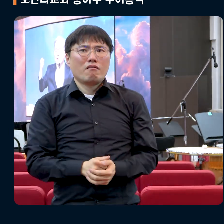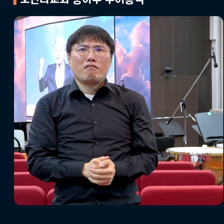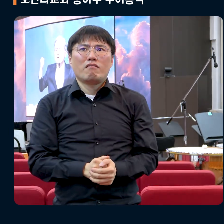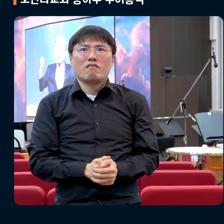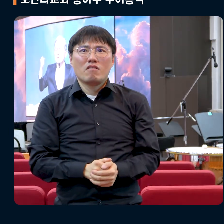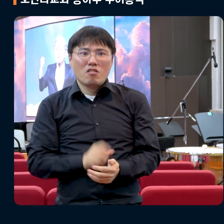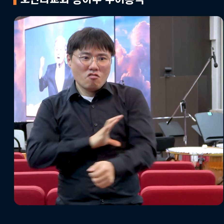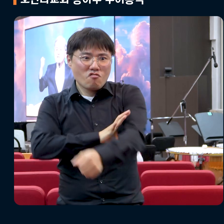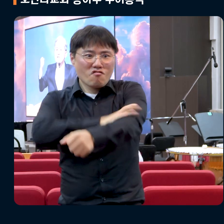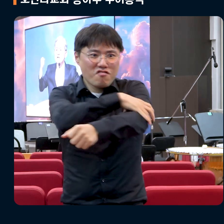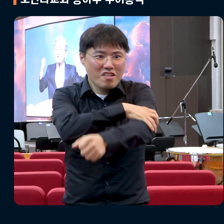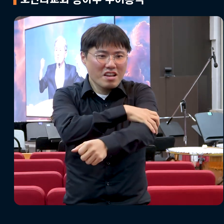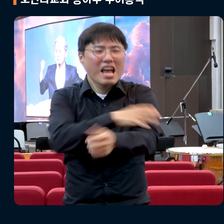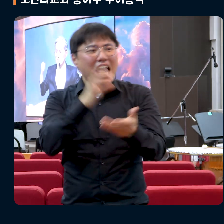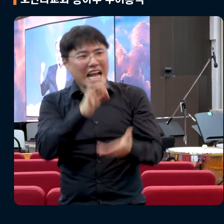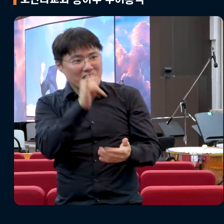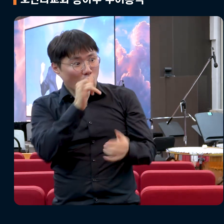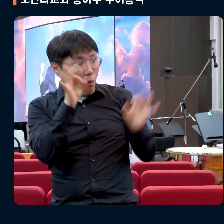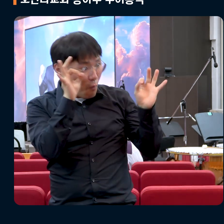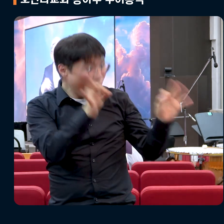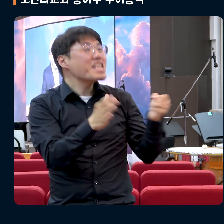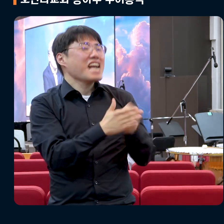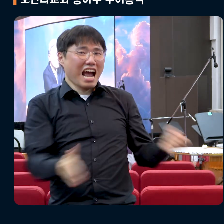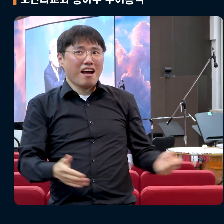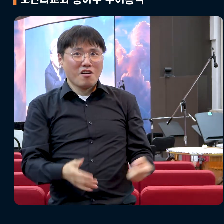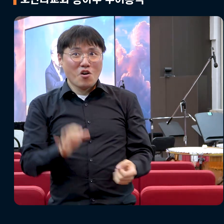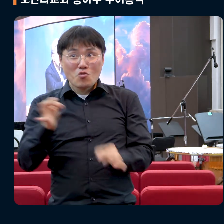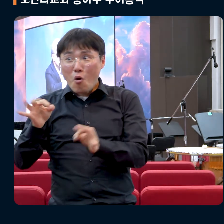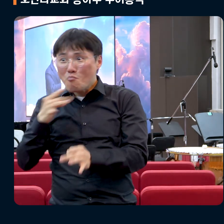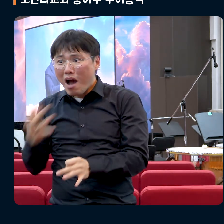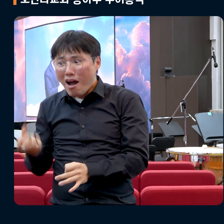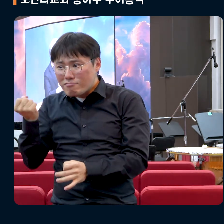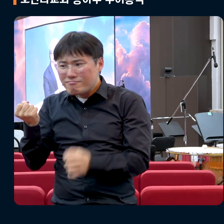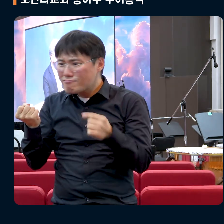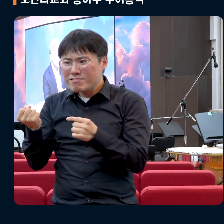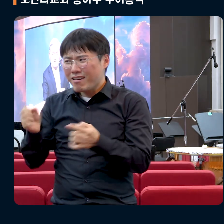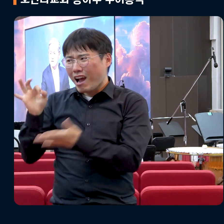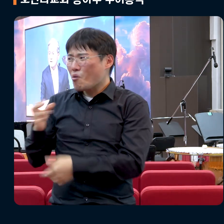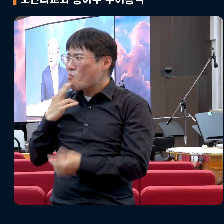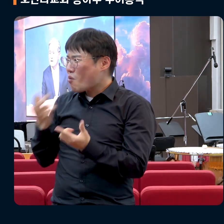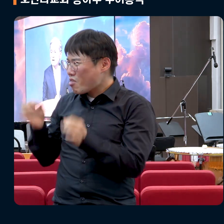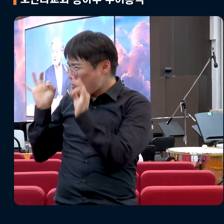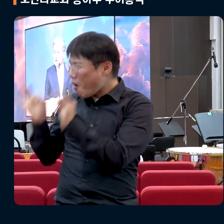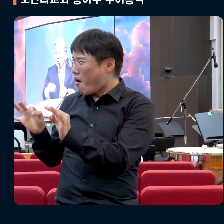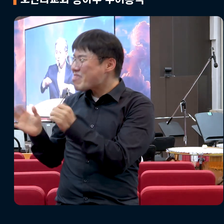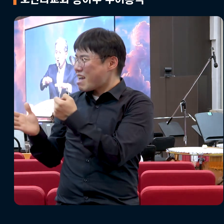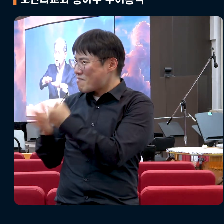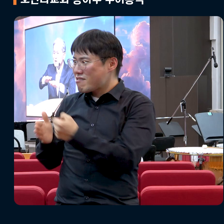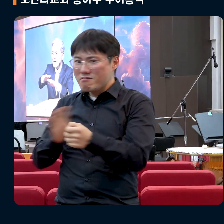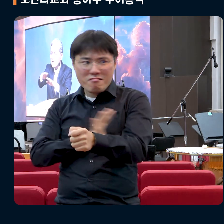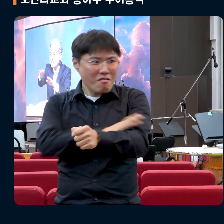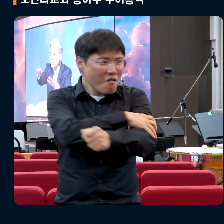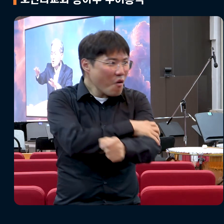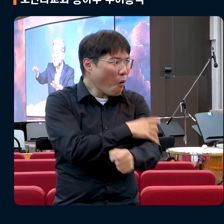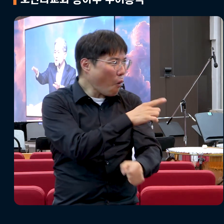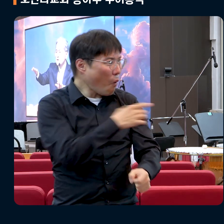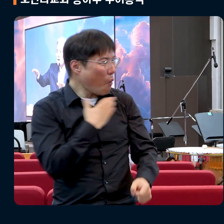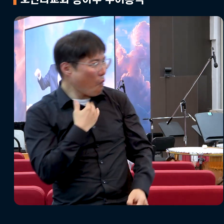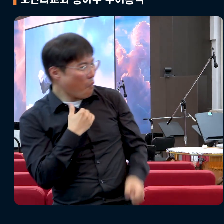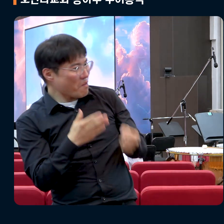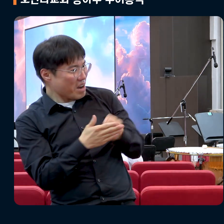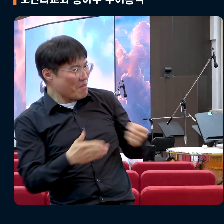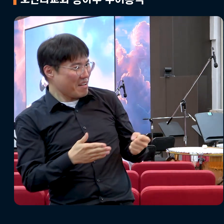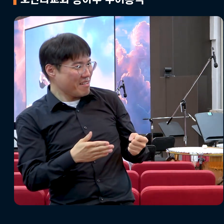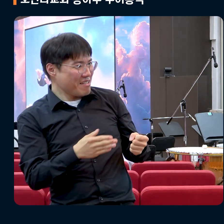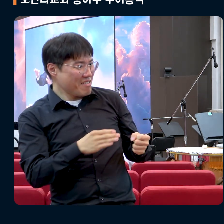뭐예요? 권력이 가치가 있어 보이니까. 돈만 가진 것 가지고는 거긴 가치가 없으니까. 그러니까 권력이